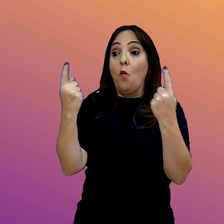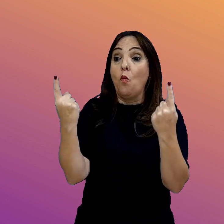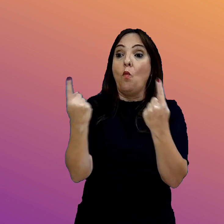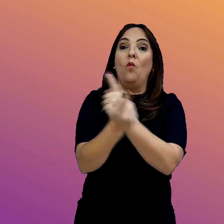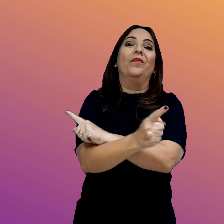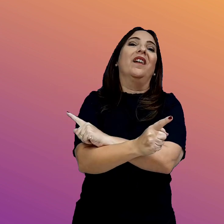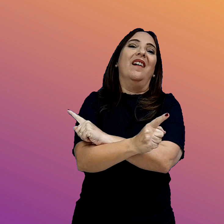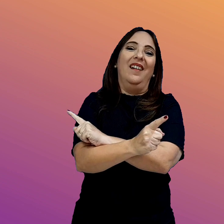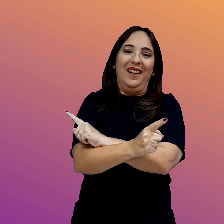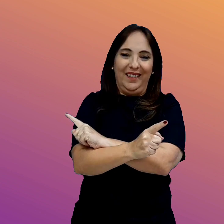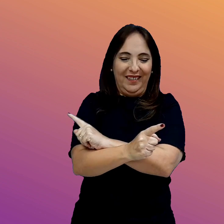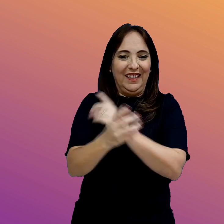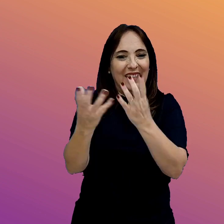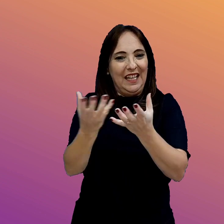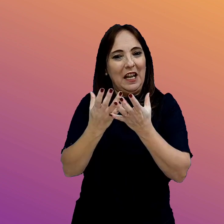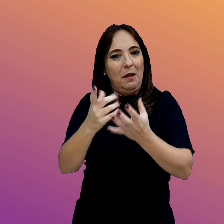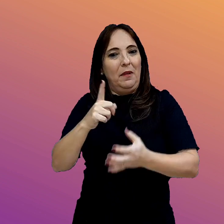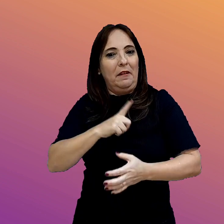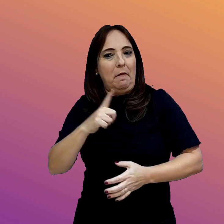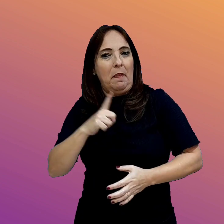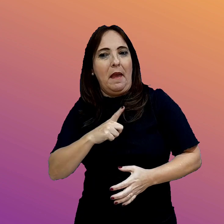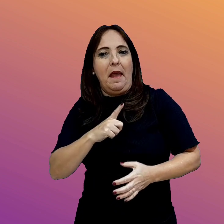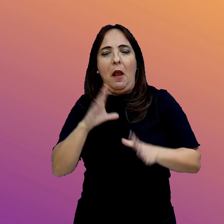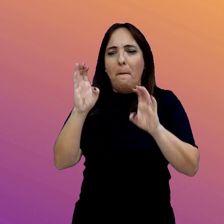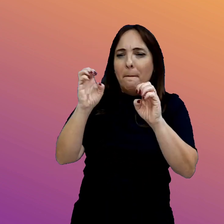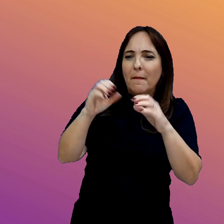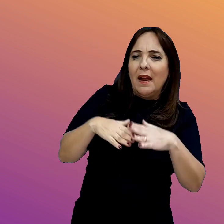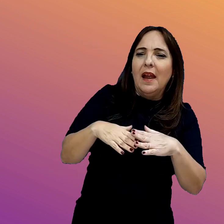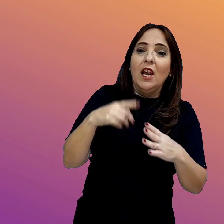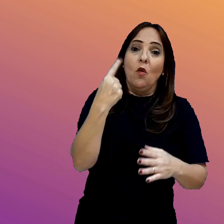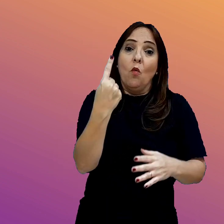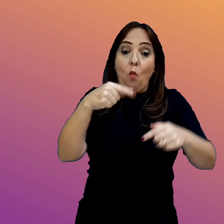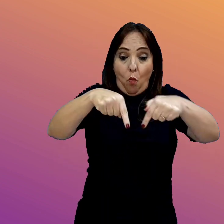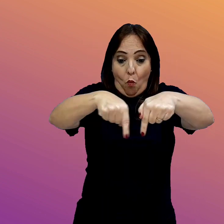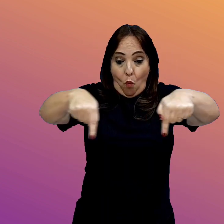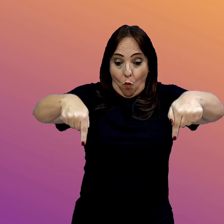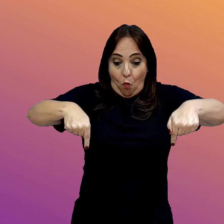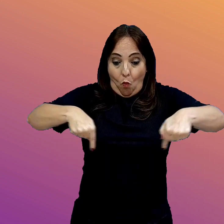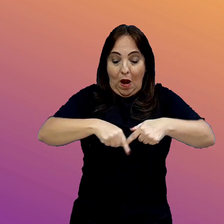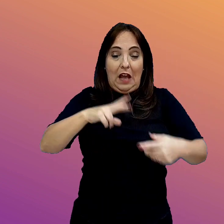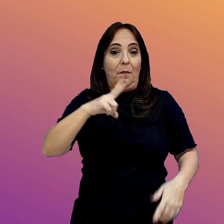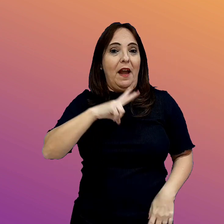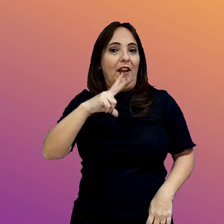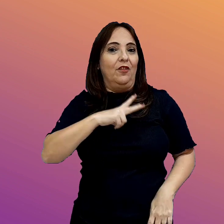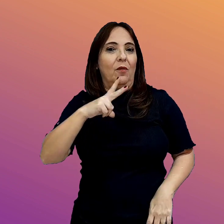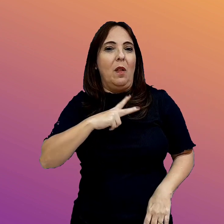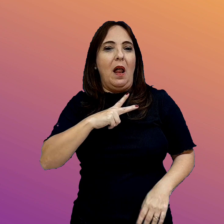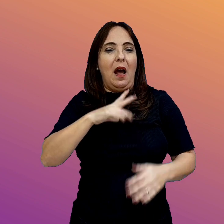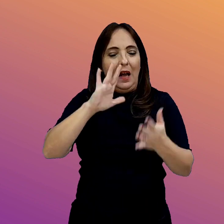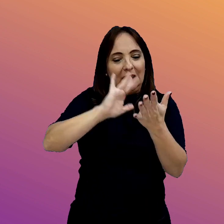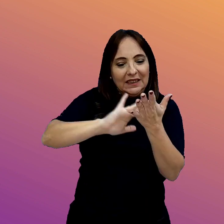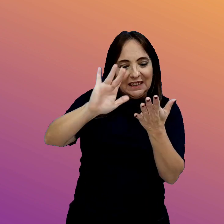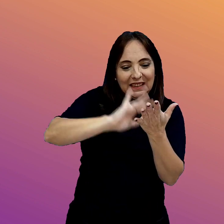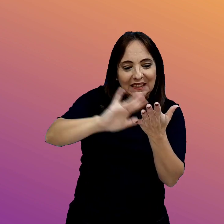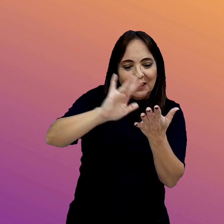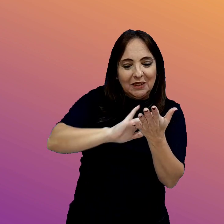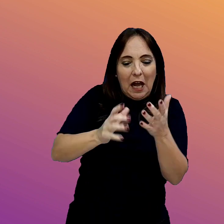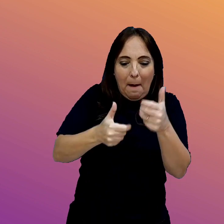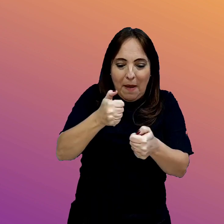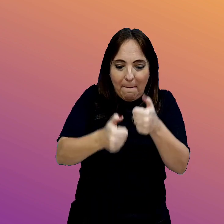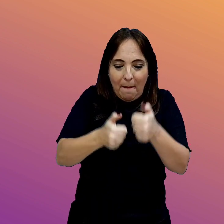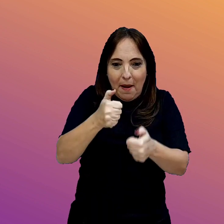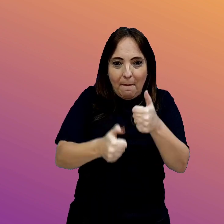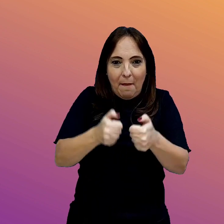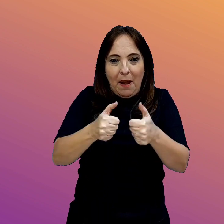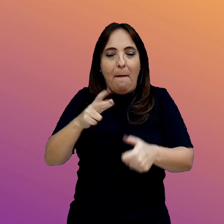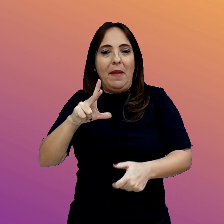tenham né? o conforto de um quarto só para eles, né? Um celular, uma televisão. Isso, uma televisão em cada